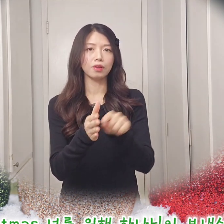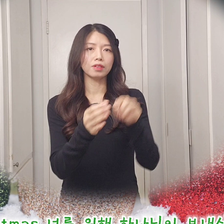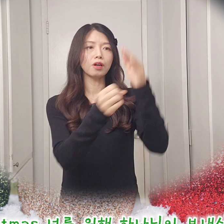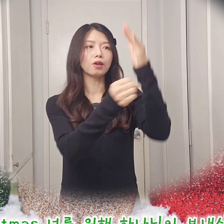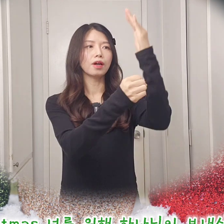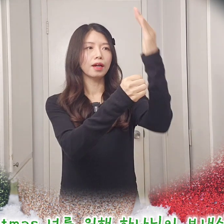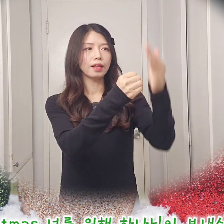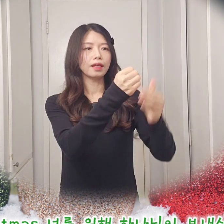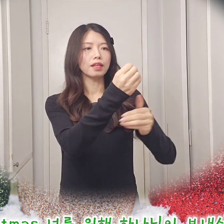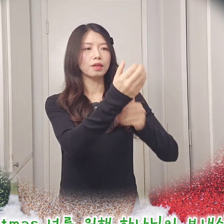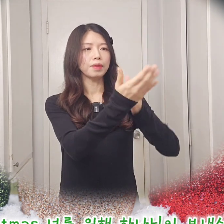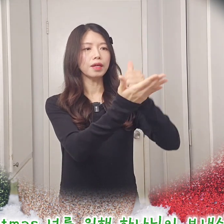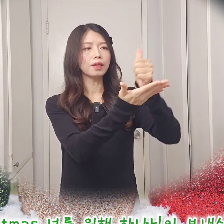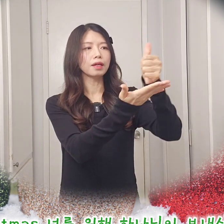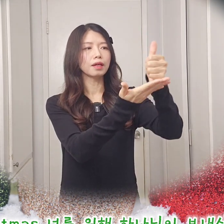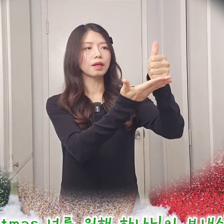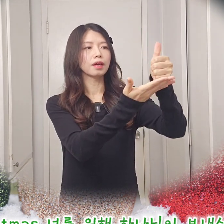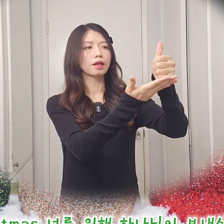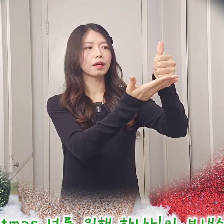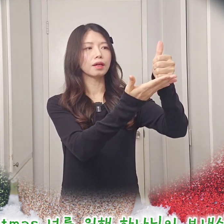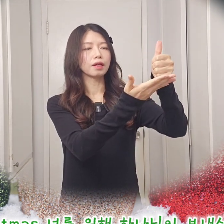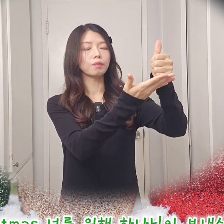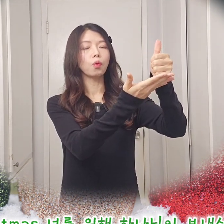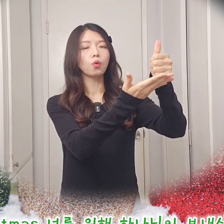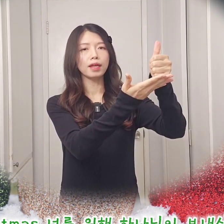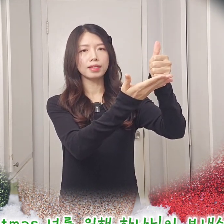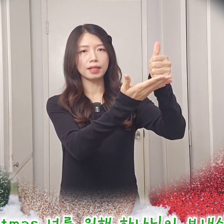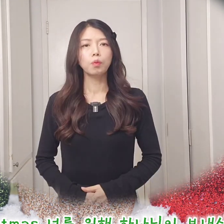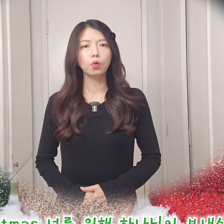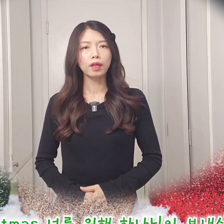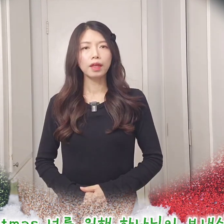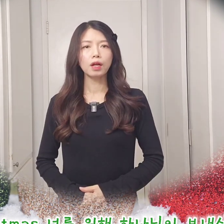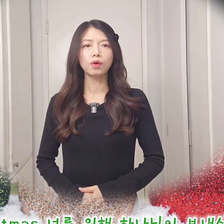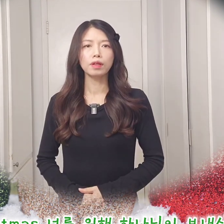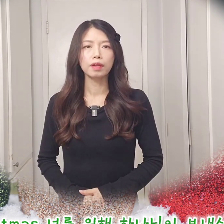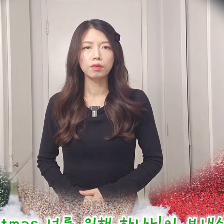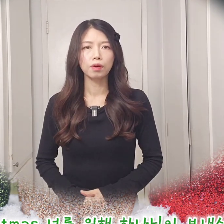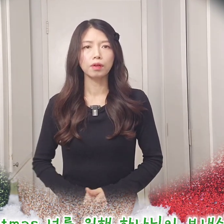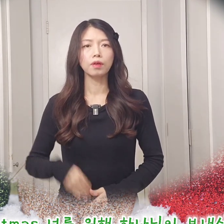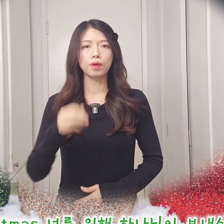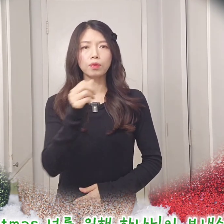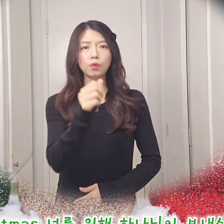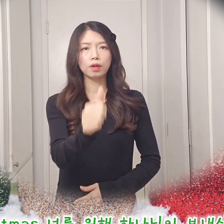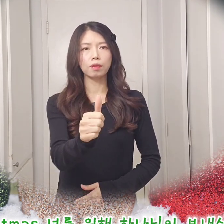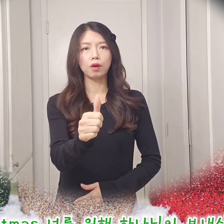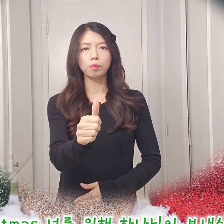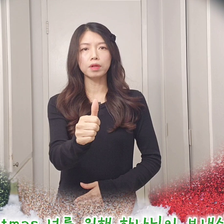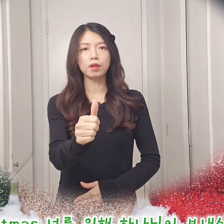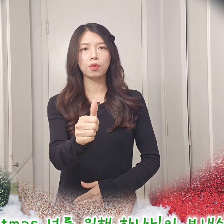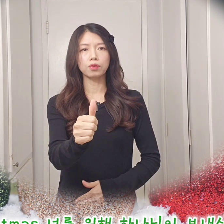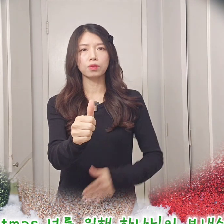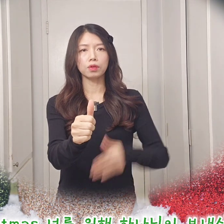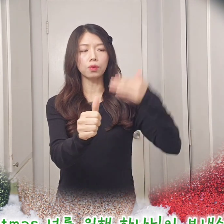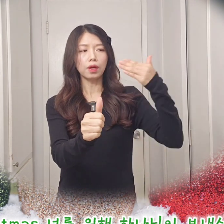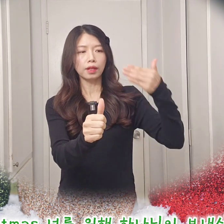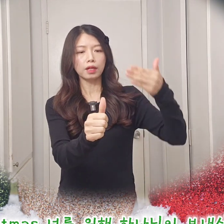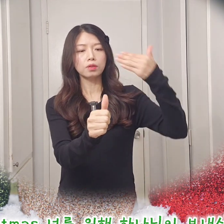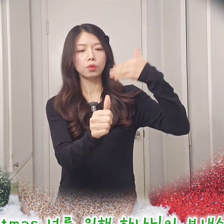말씀드렸죠. 하나님이 보내신, 보내다라고 한 뜻의 수어는 왼손이 이렇게 엄지를 세워주시고 다른